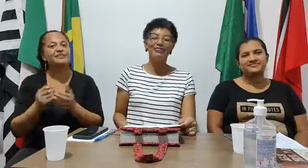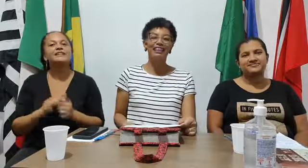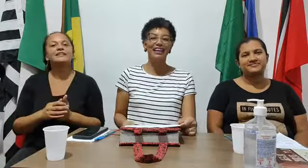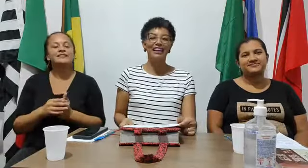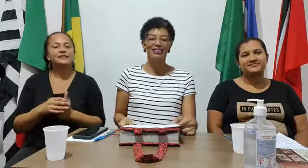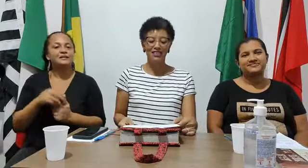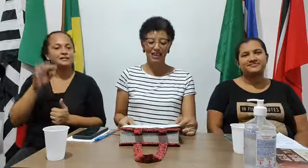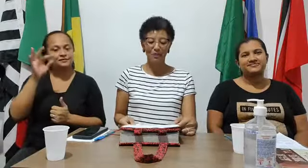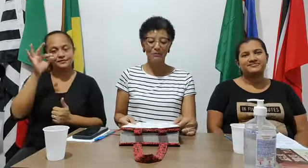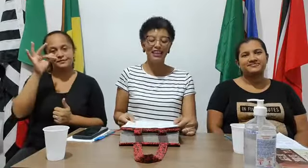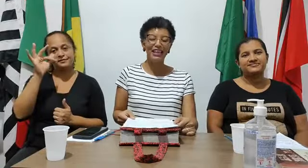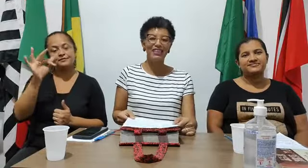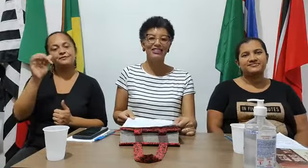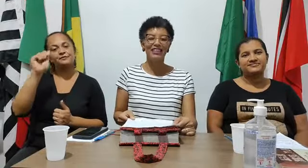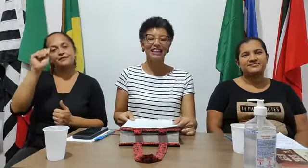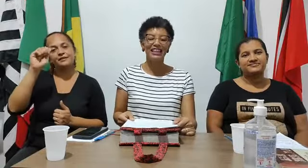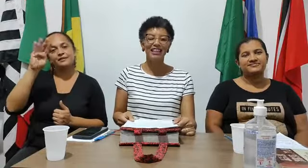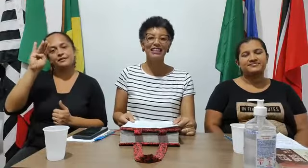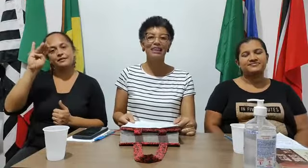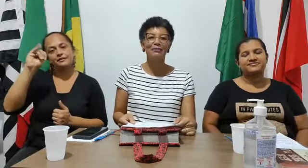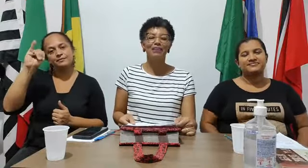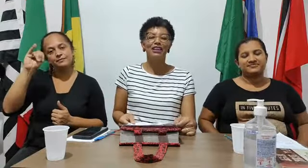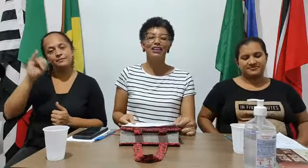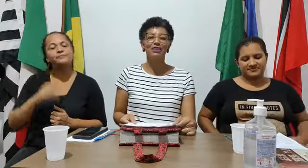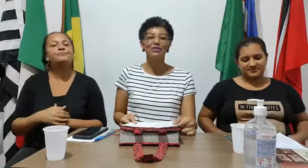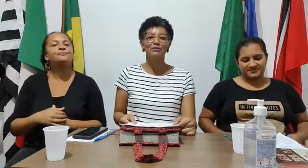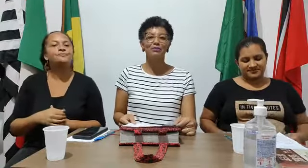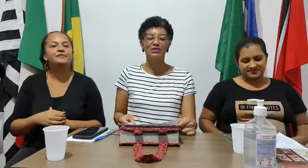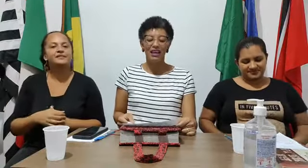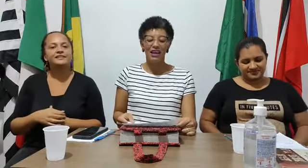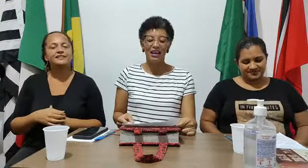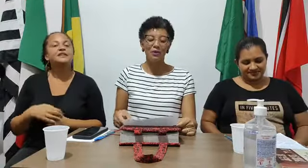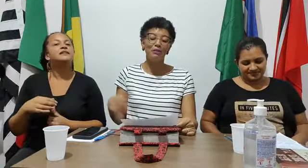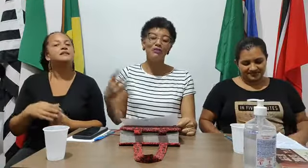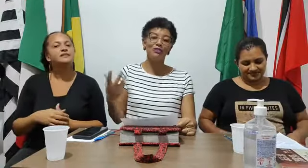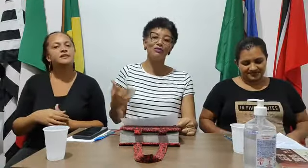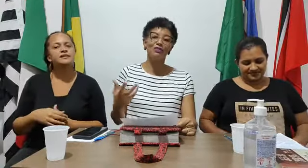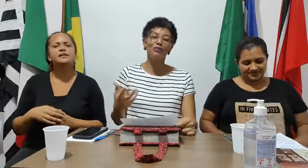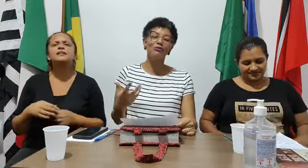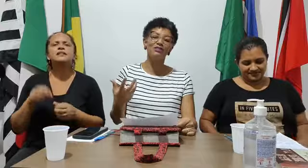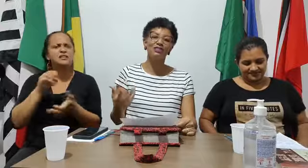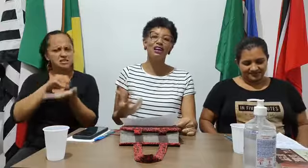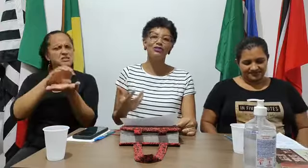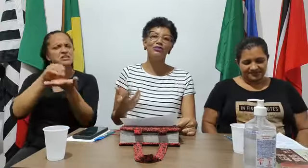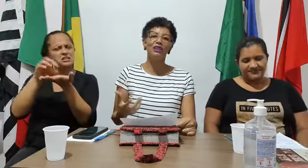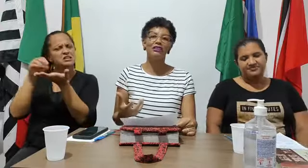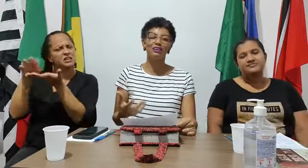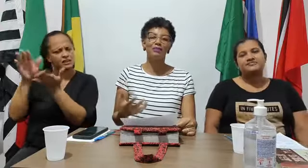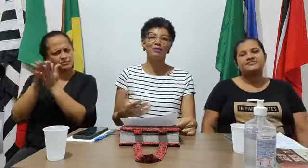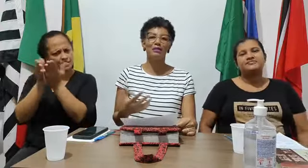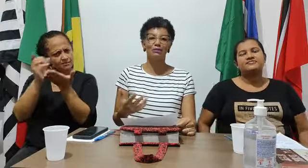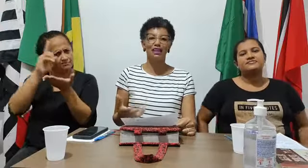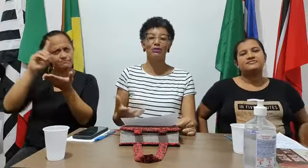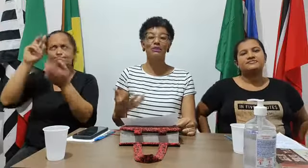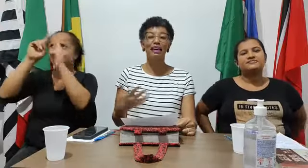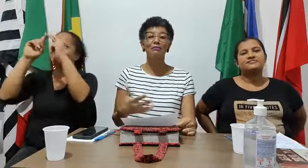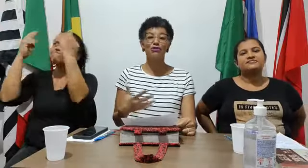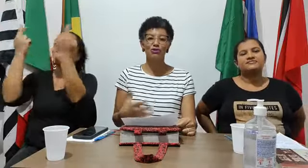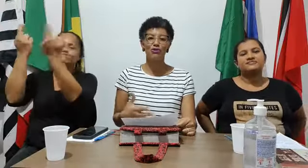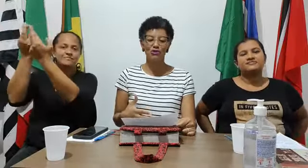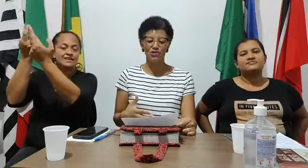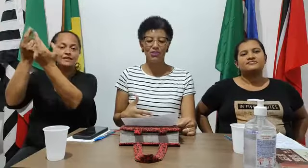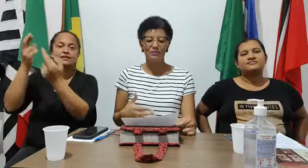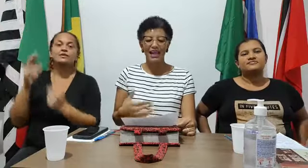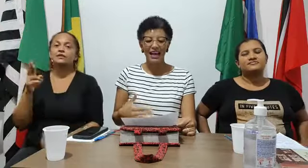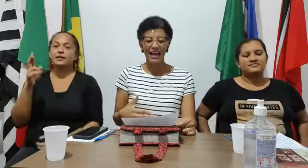Rotter, né, a nossa companheira de liderança. E nós vamos compartilhar com você algumas verdades do reino a respeito da mulher. O tema